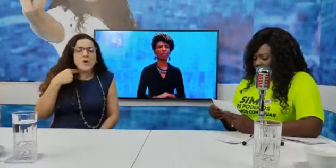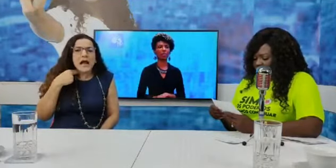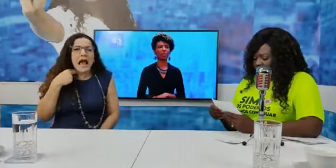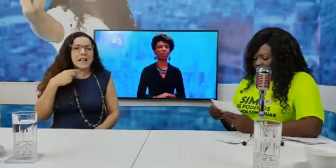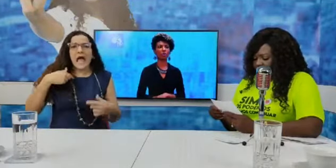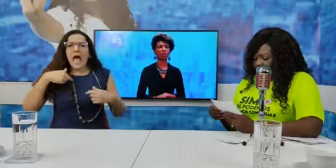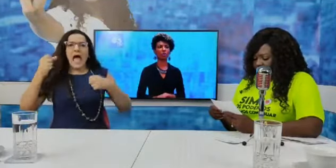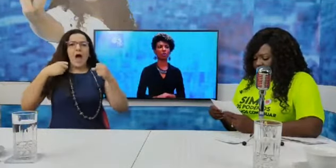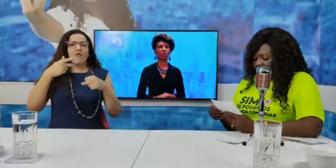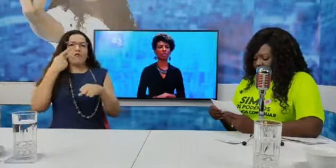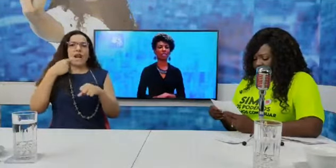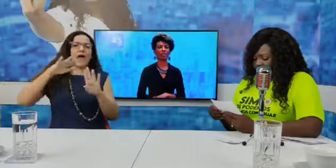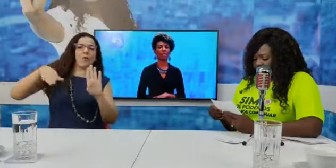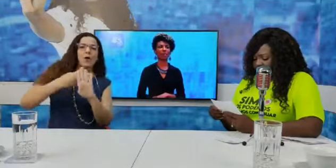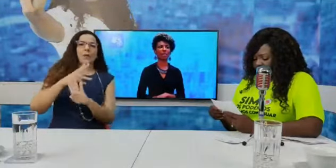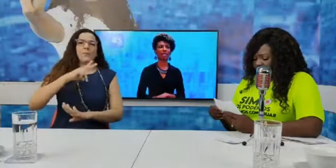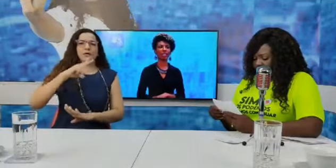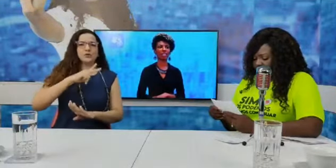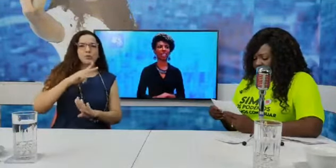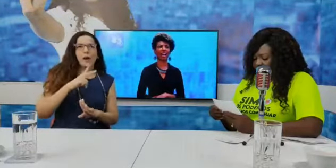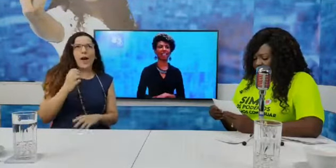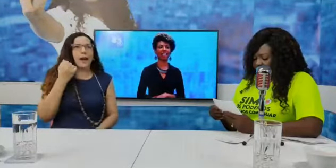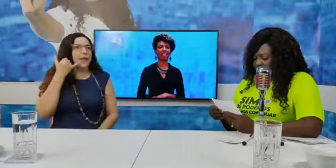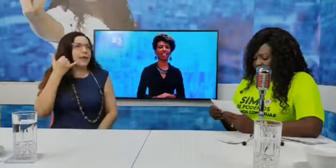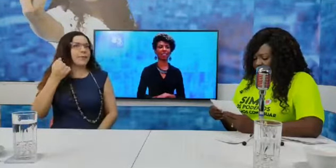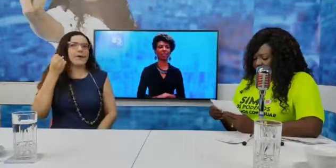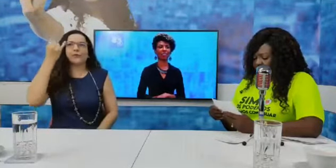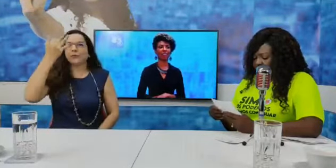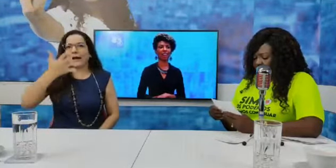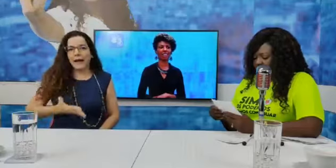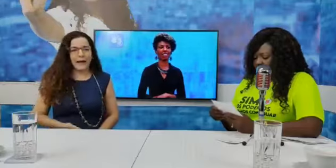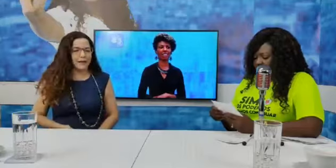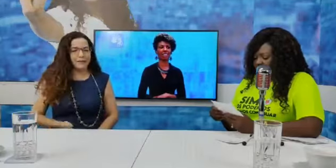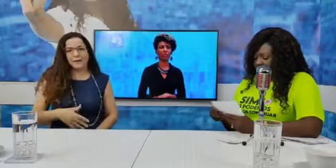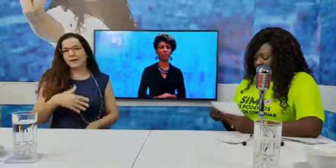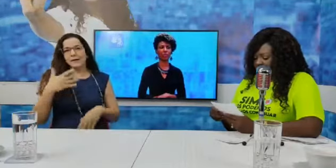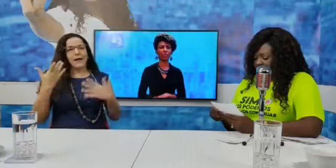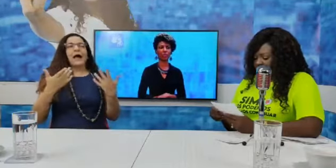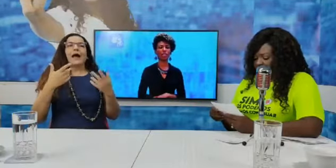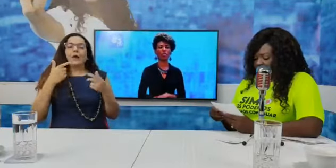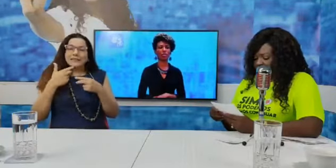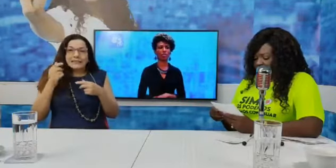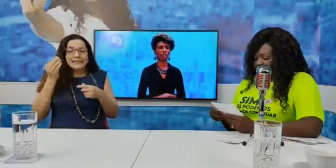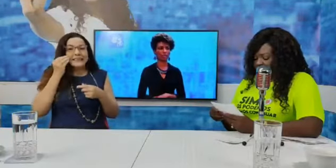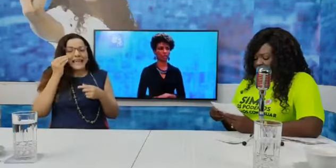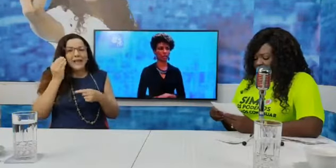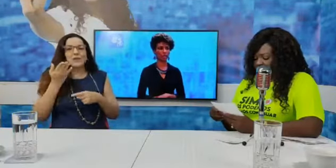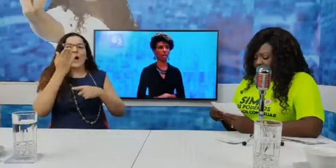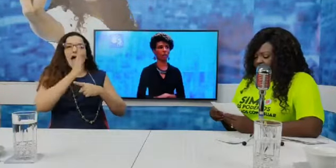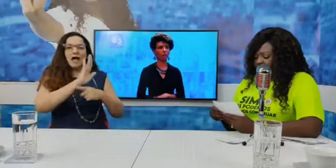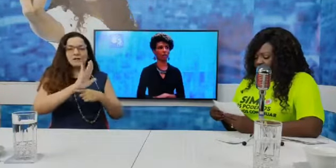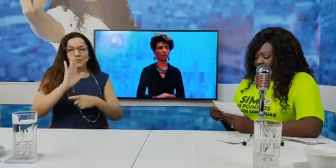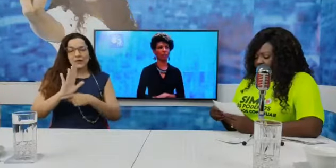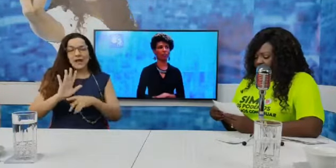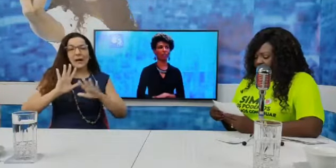sempre tem alguns surdos. Aí perceberam que eu era advogada. E aí vão no privado, conversam comigo, explicam a